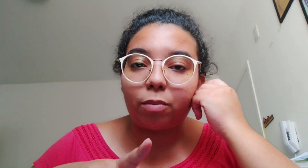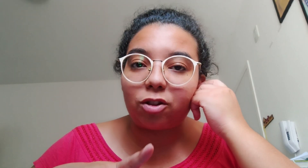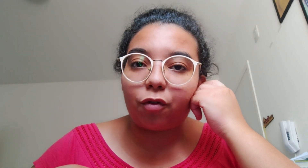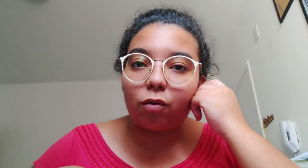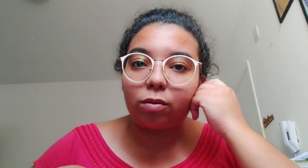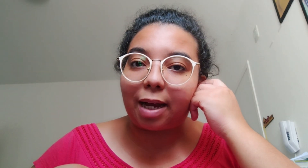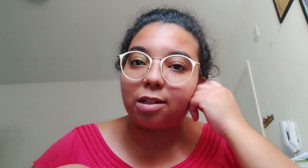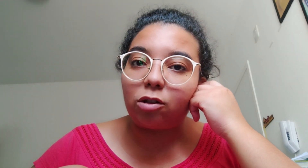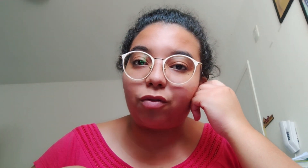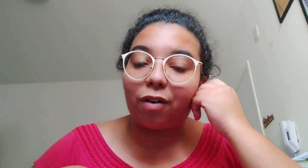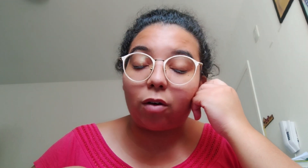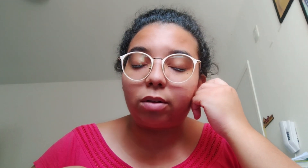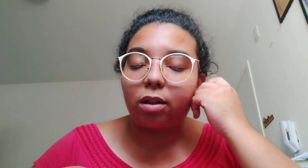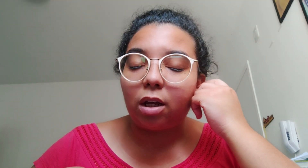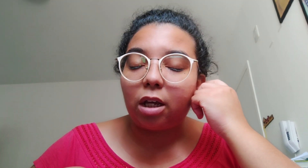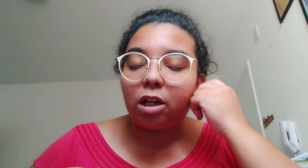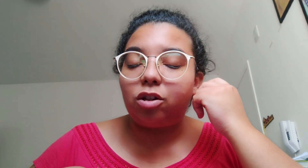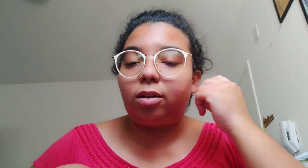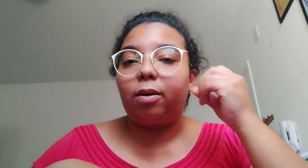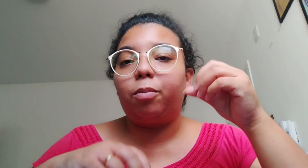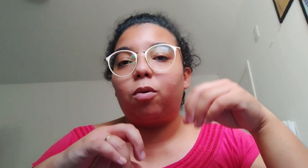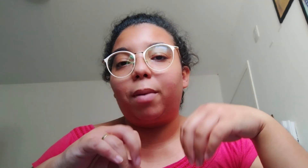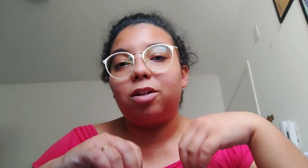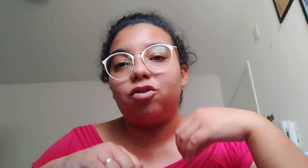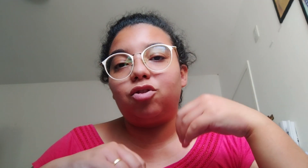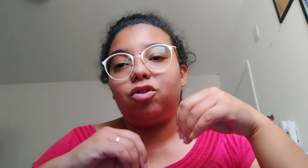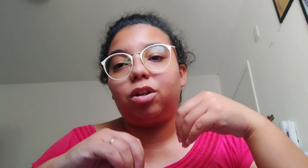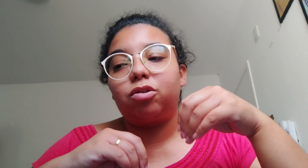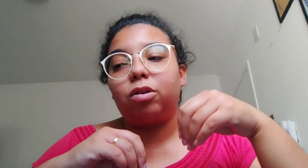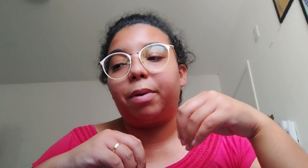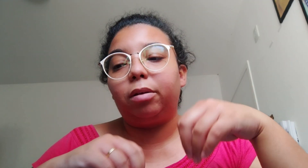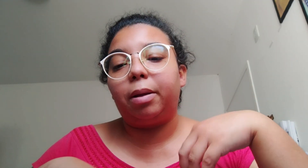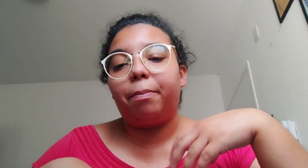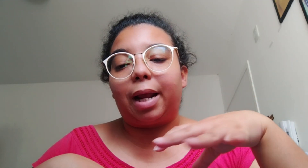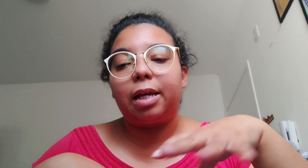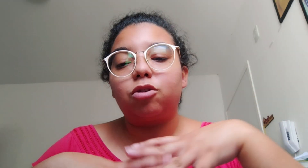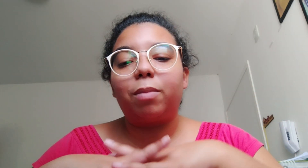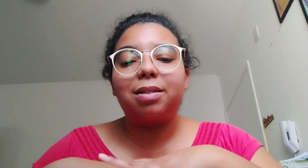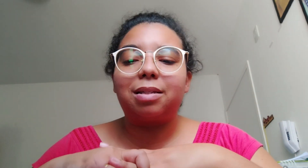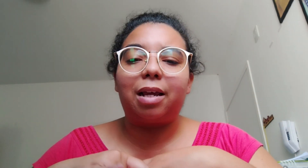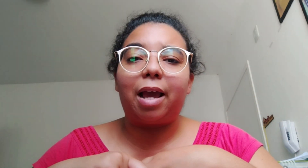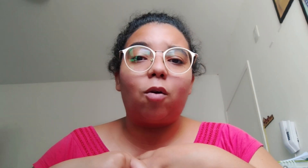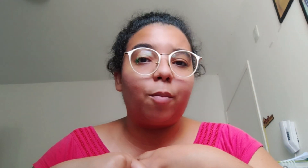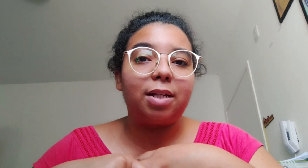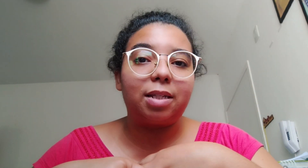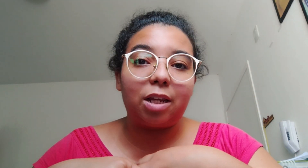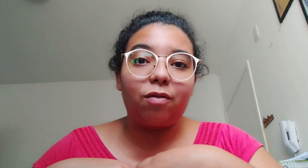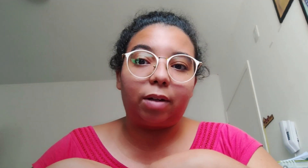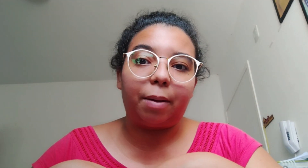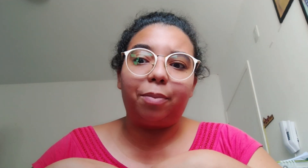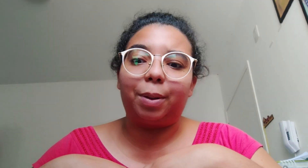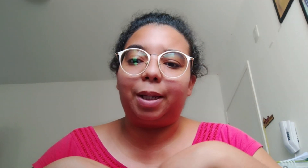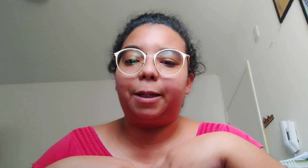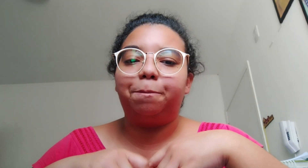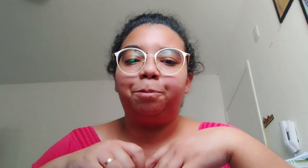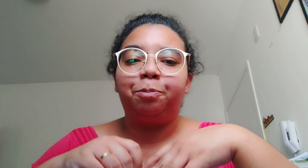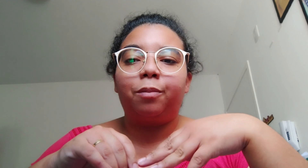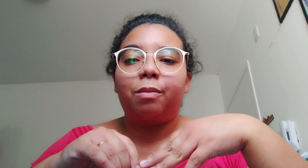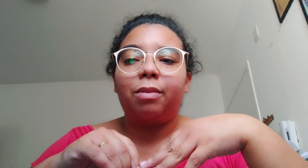uma dificuldade, sinto falta de ter um pouco mais de direcionamento impresso, mas assim, é compreensível, né? Porque